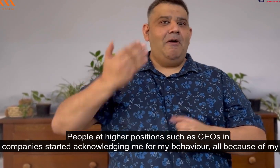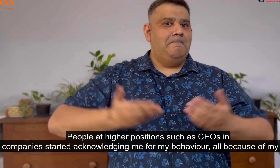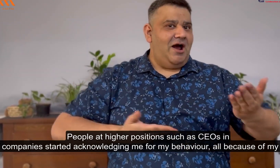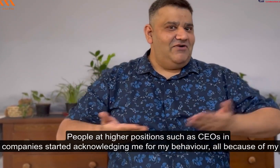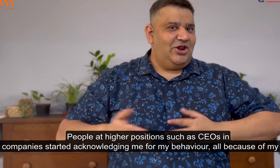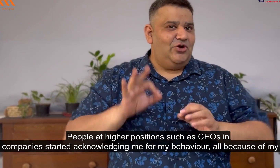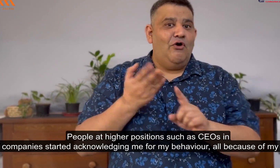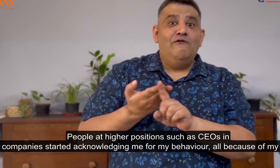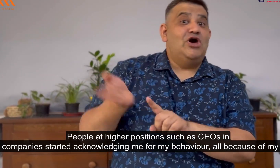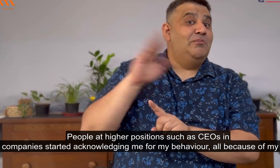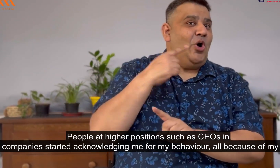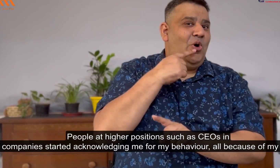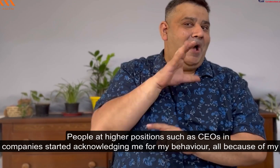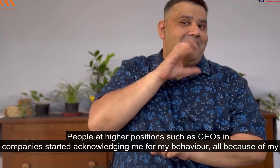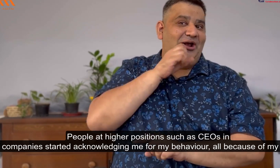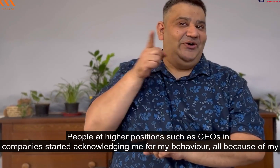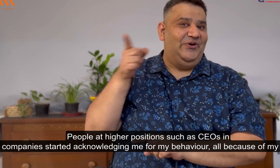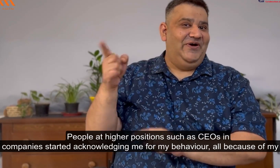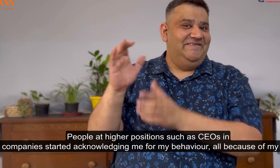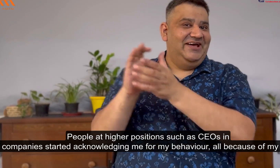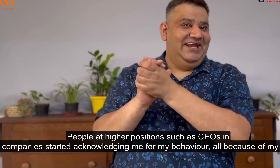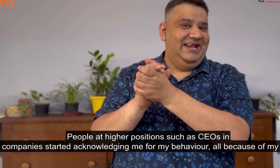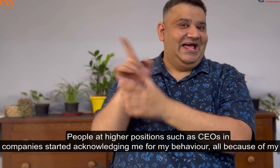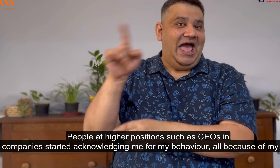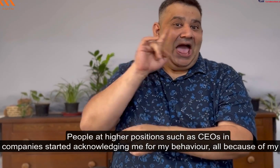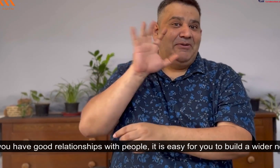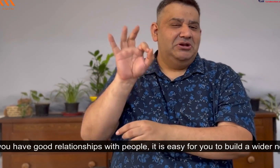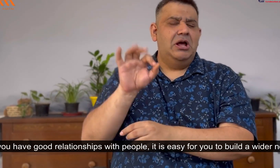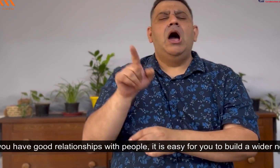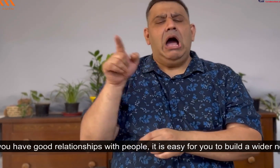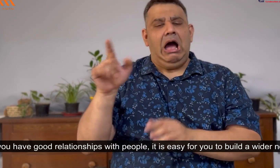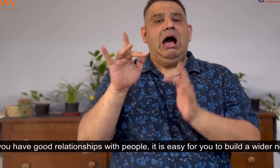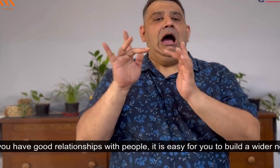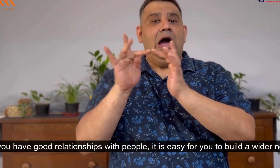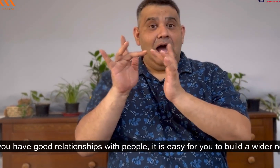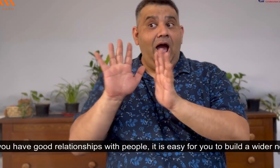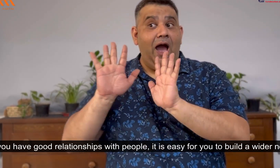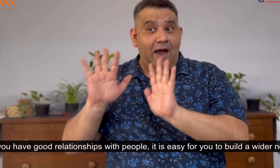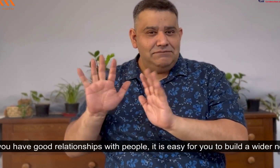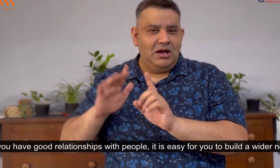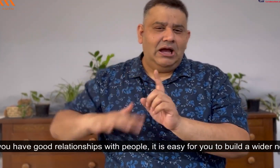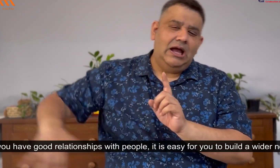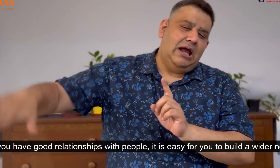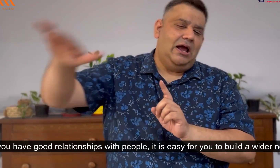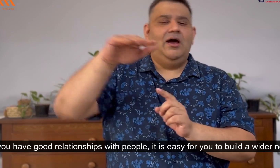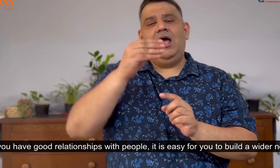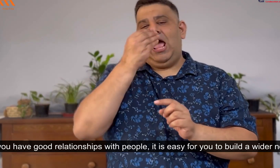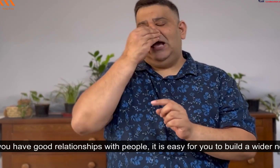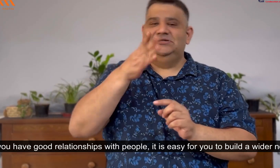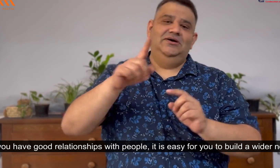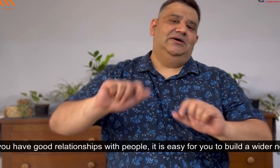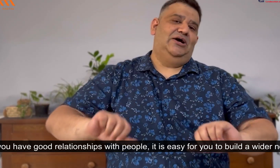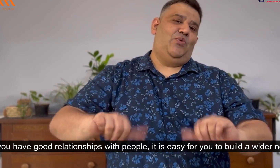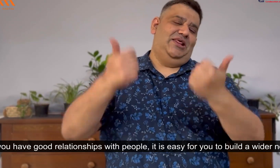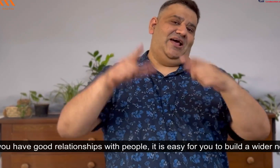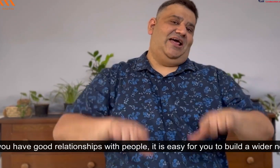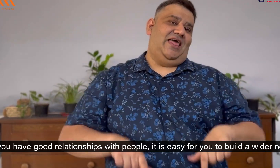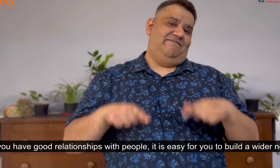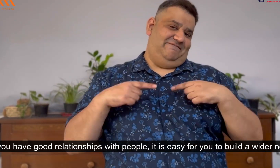मेरे मित्र के कारण ही हुआ। यदि आपके लोगों के साथ अच्छे संबंध है तो आपके लिए एक व्यापक नेटवर्क बनाना आसान